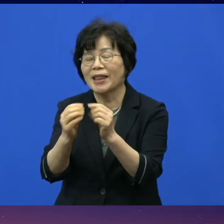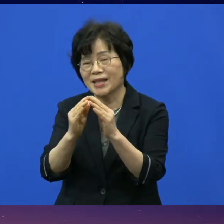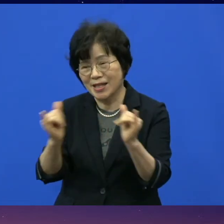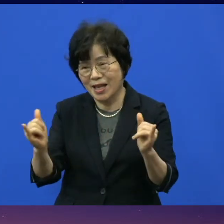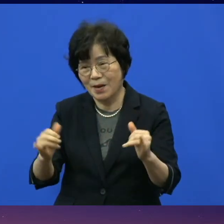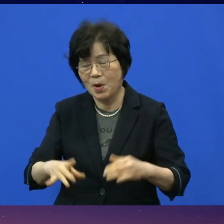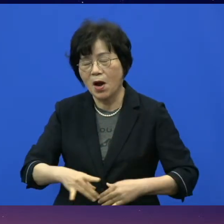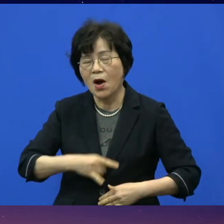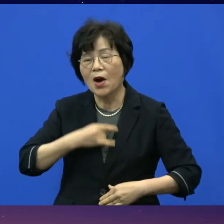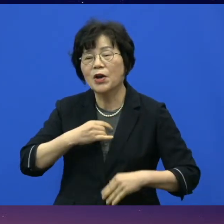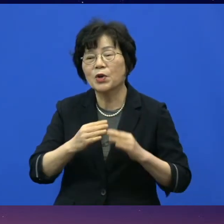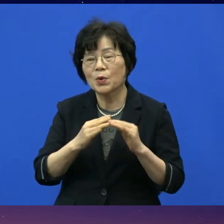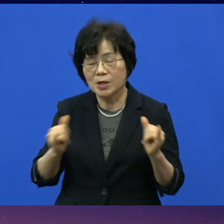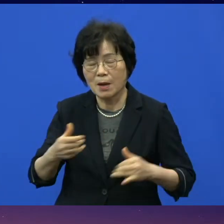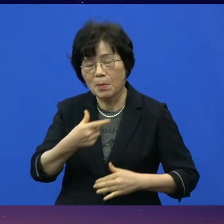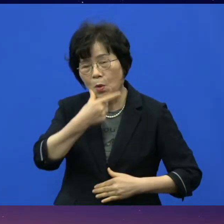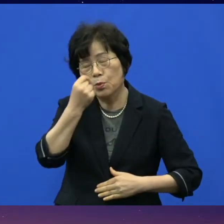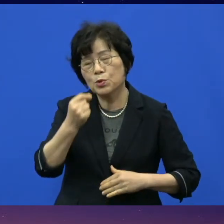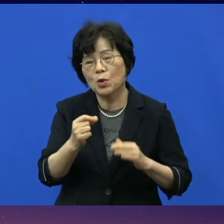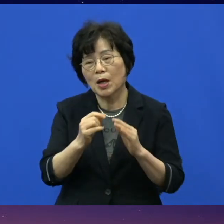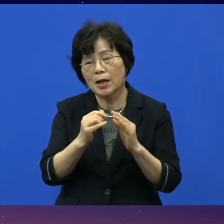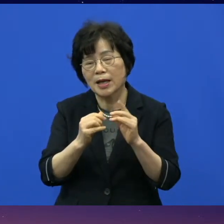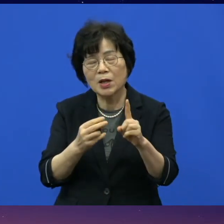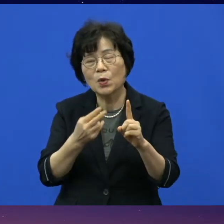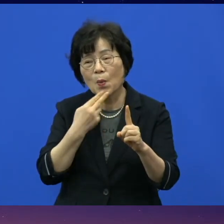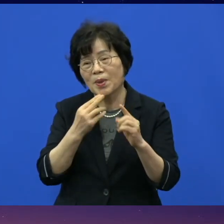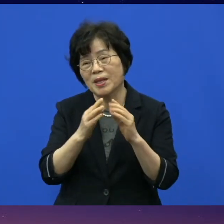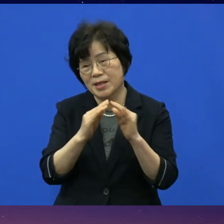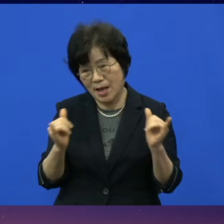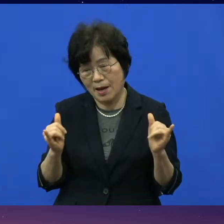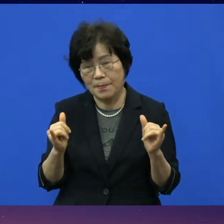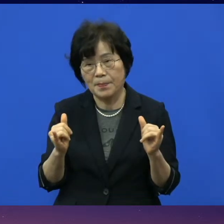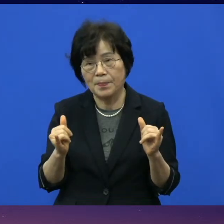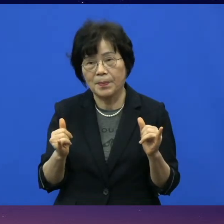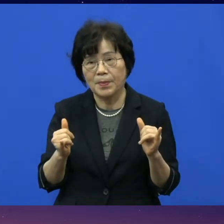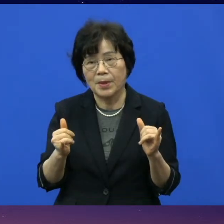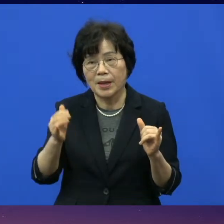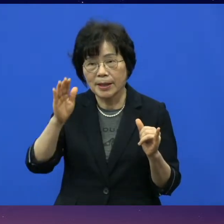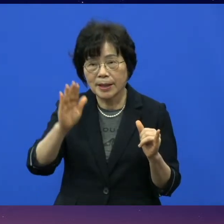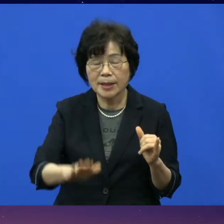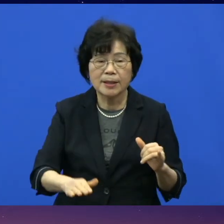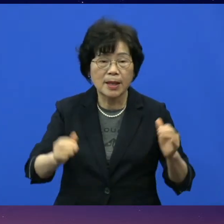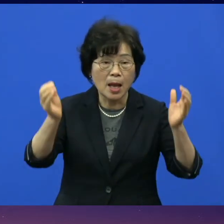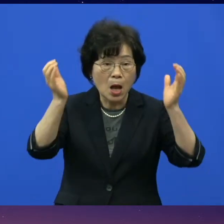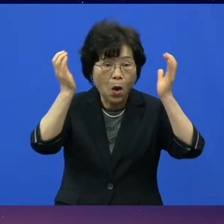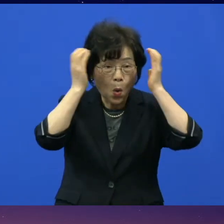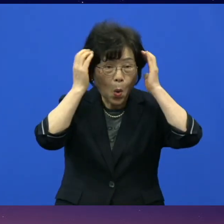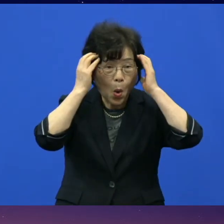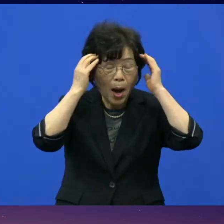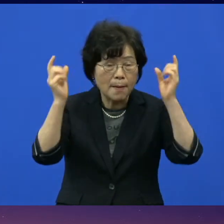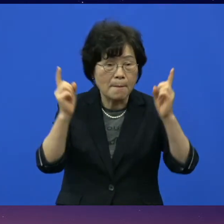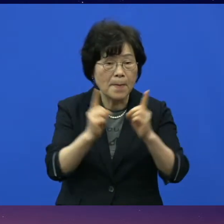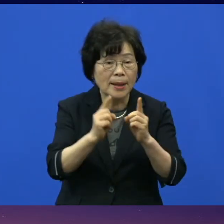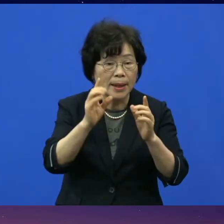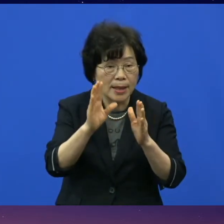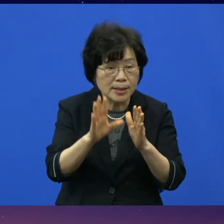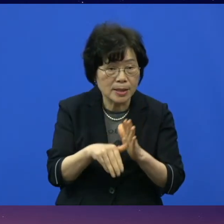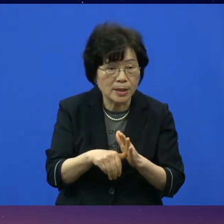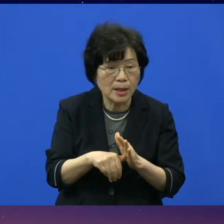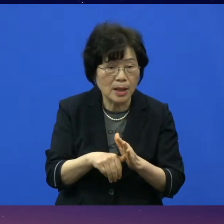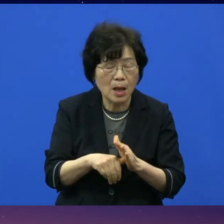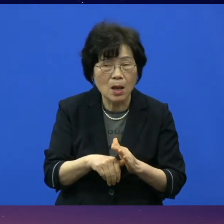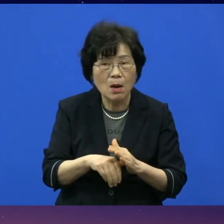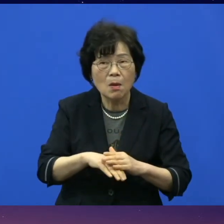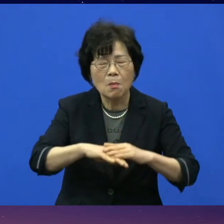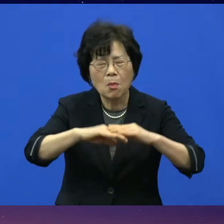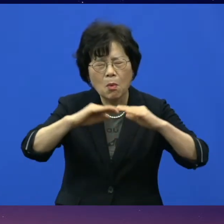의로운 자고요, 부족함이 없는 사람이에요. 근데 여러분 고난이 하면 밀어닥치니까 어때요? 망가질